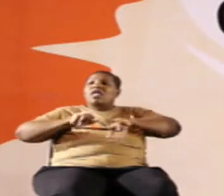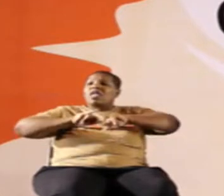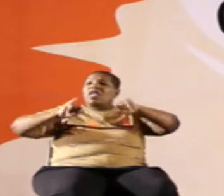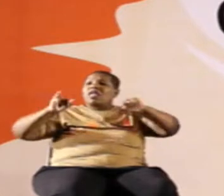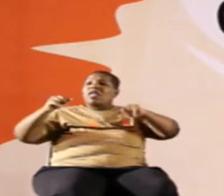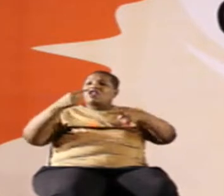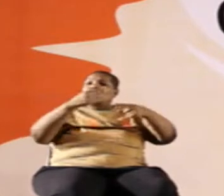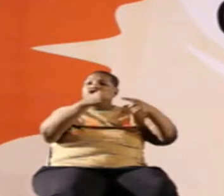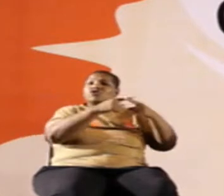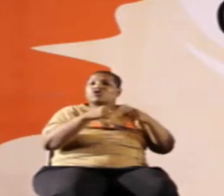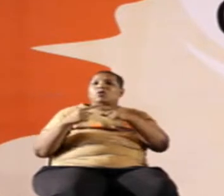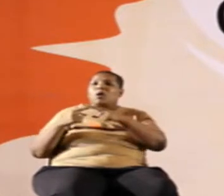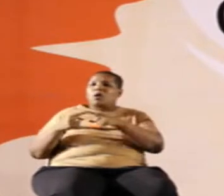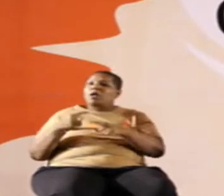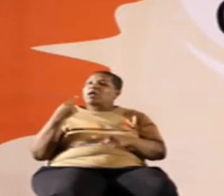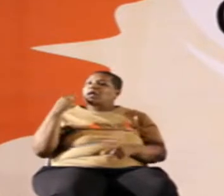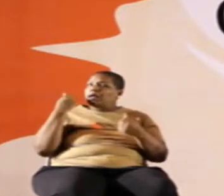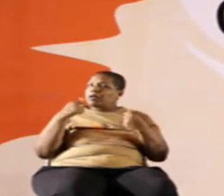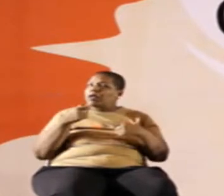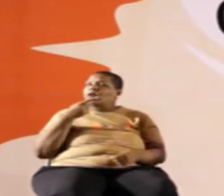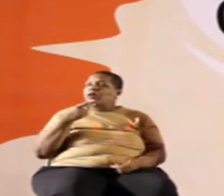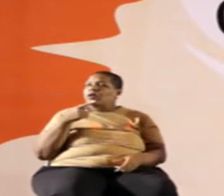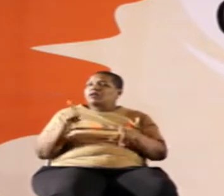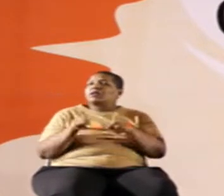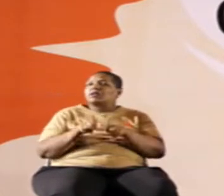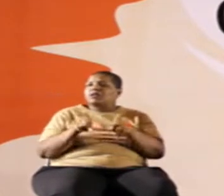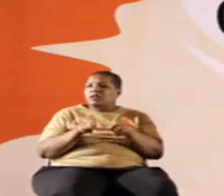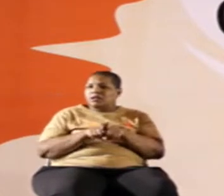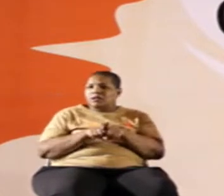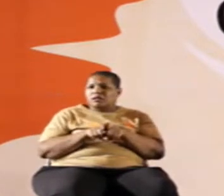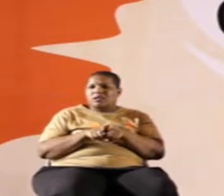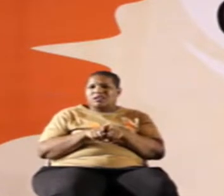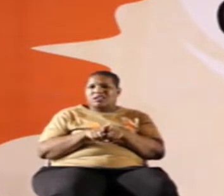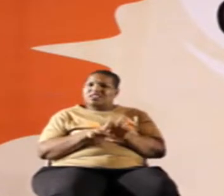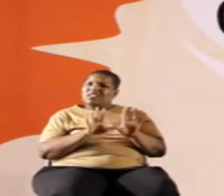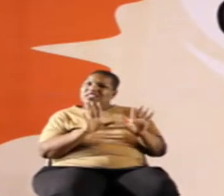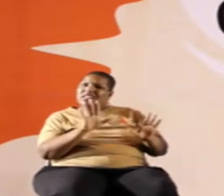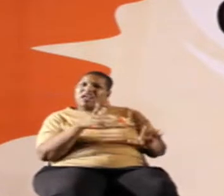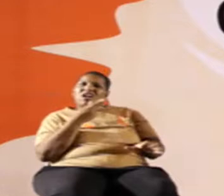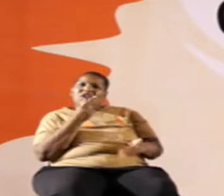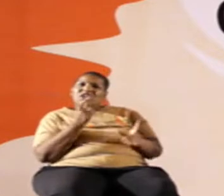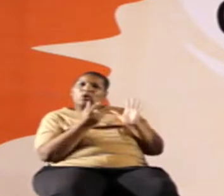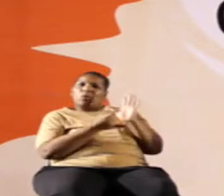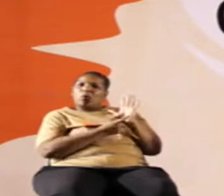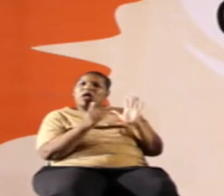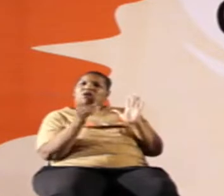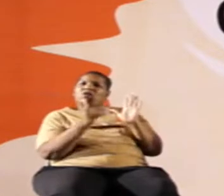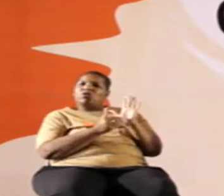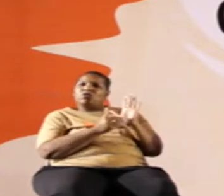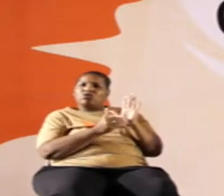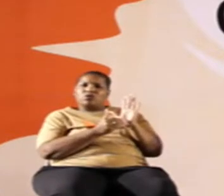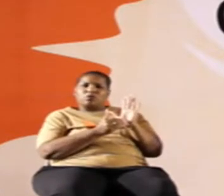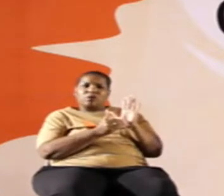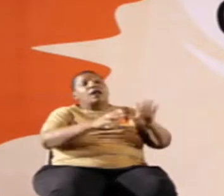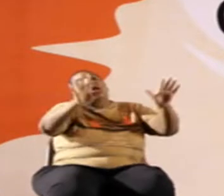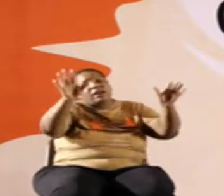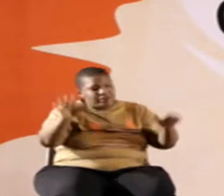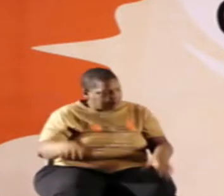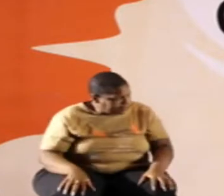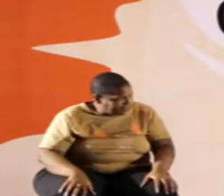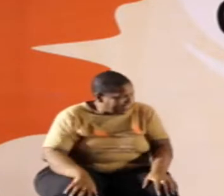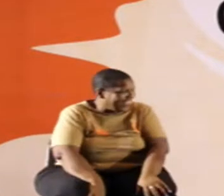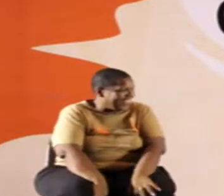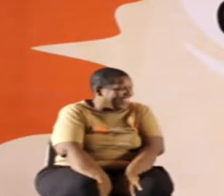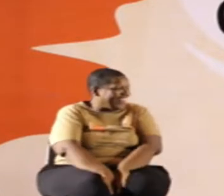disputa, precisa ser considerado também. Mas não vamos deixar que dê a última palavra. Ah, sobre a capa. A